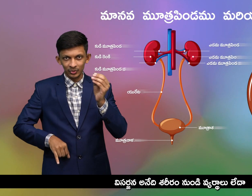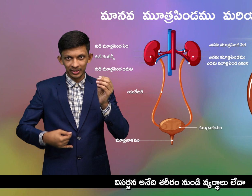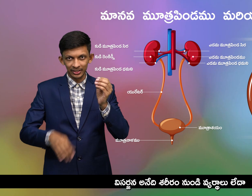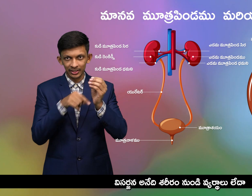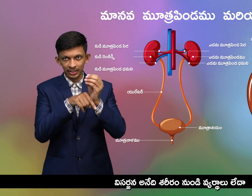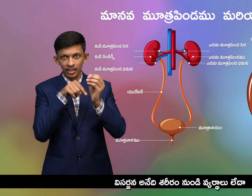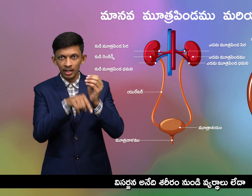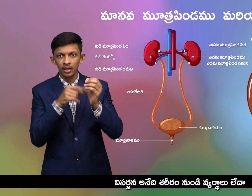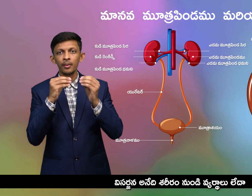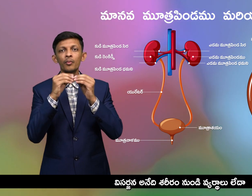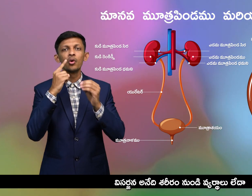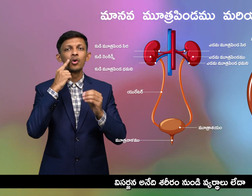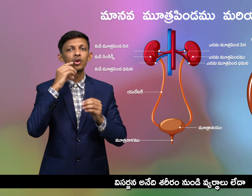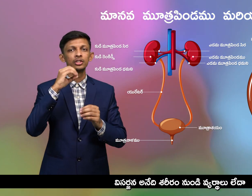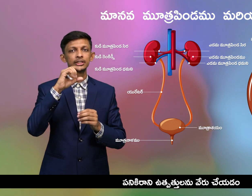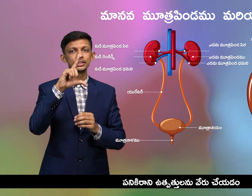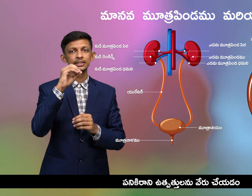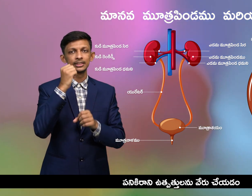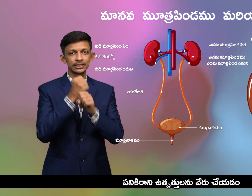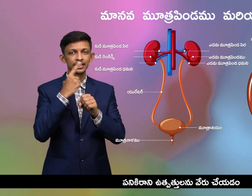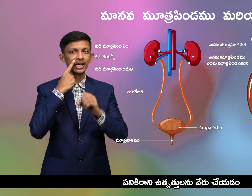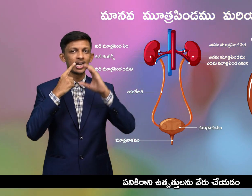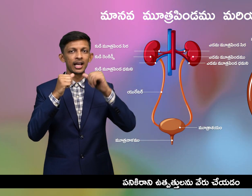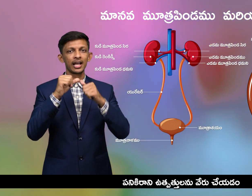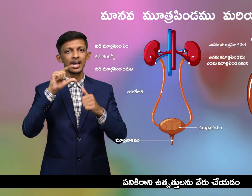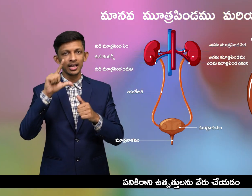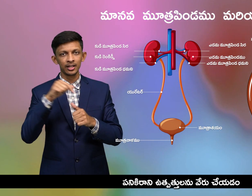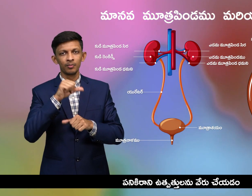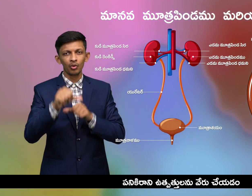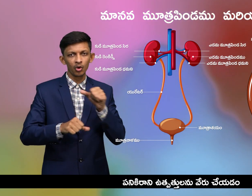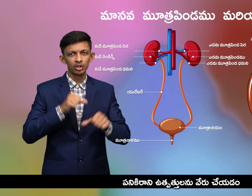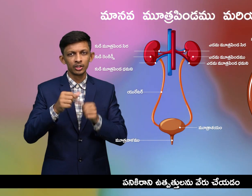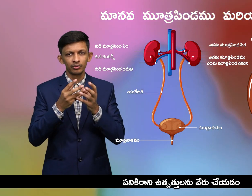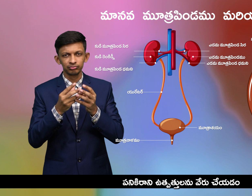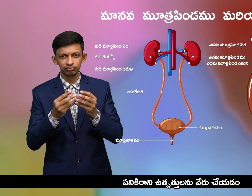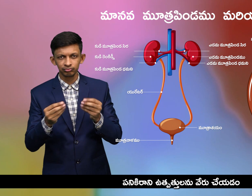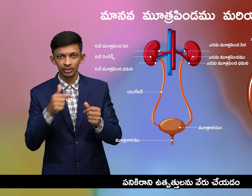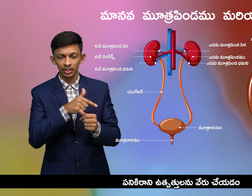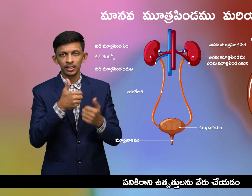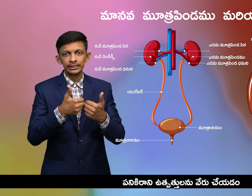నుండి వ్యర్థాలు లేదా పనికిరాని ఉత్పత్తులను వేరు చేయడం